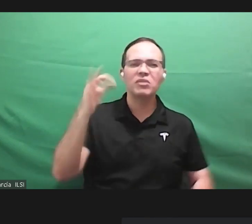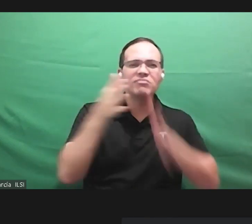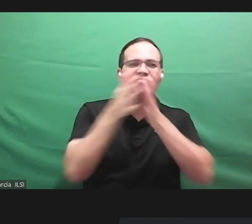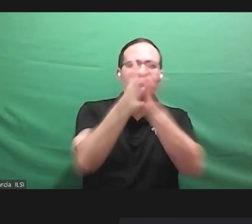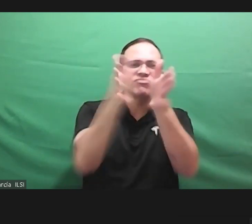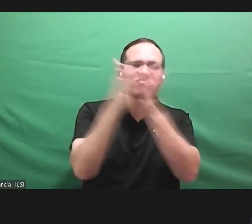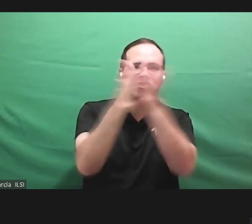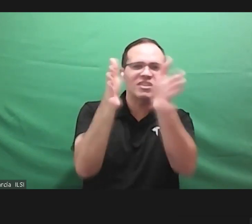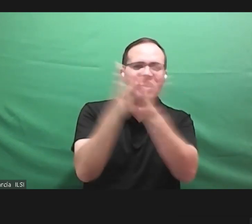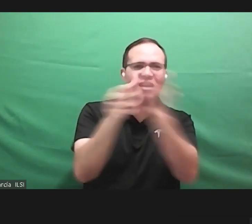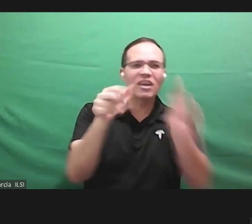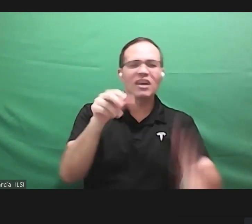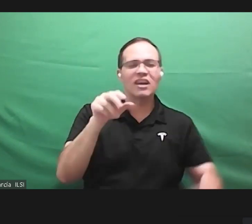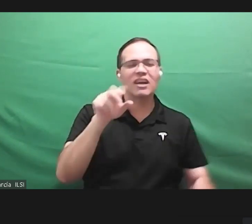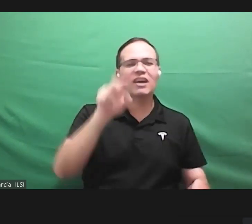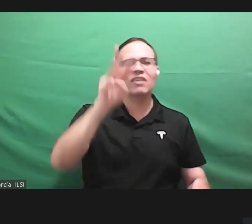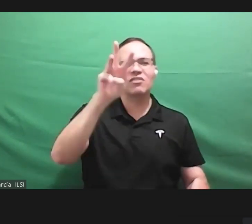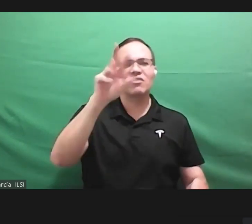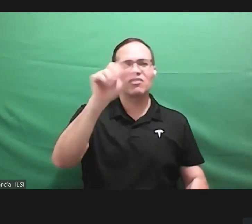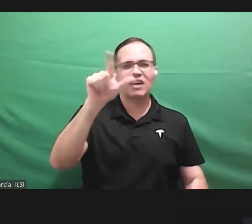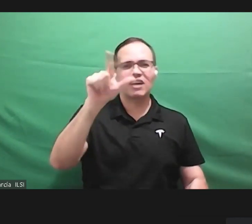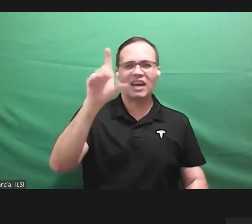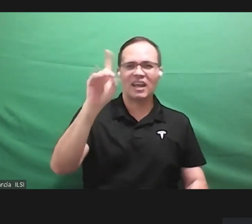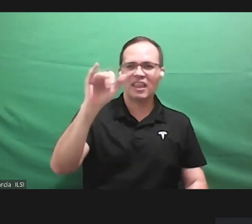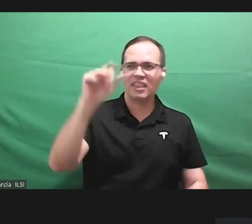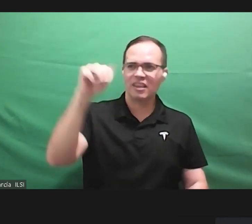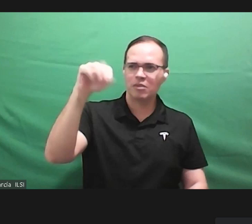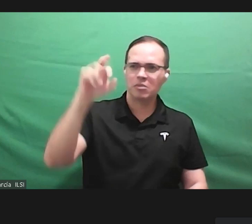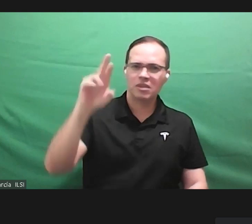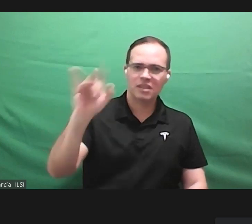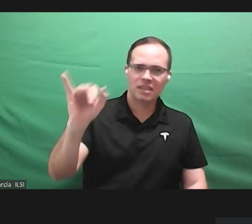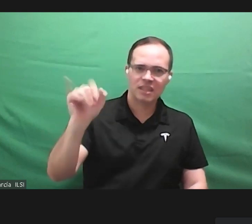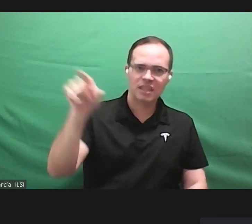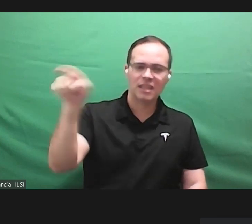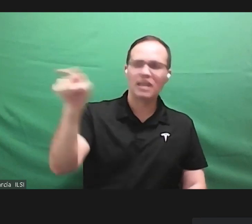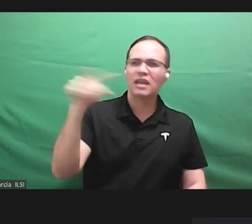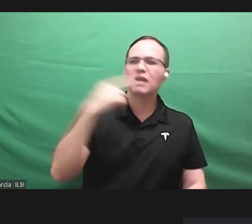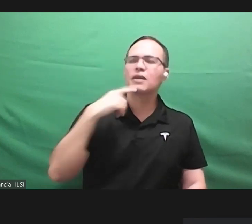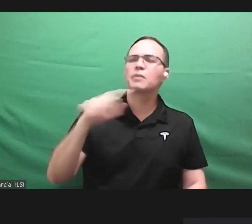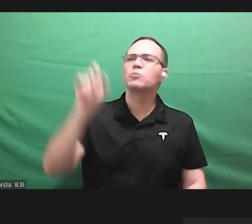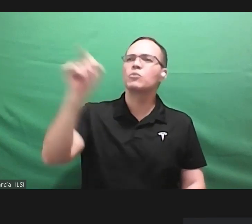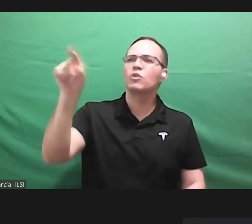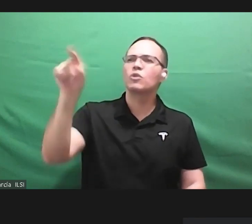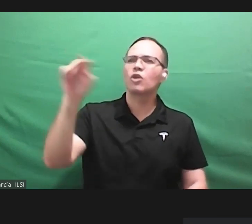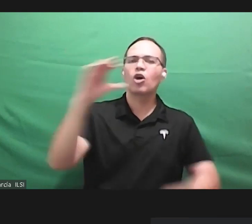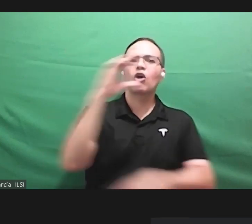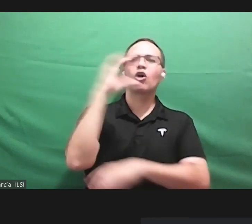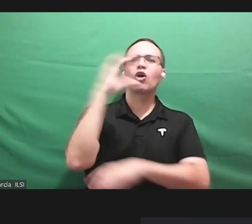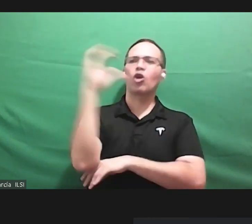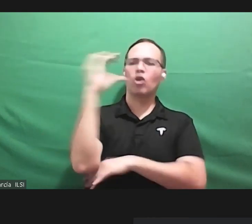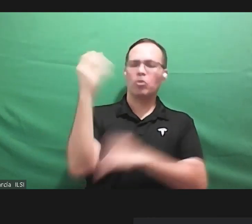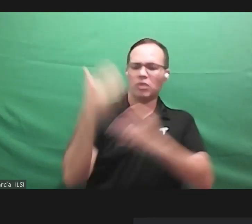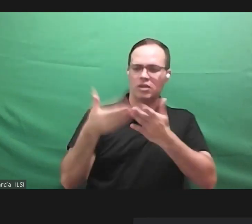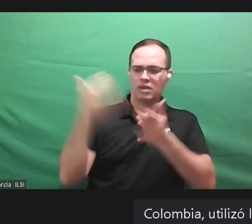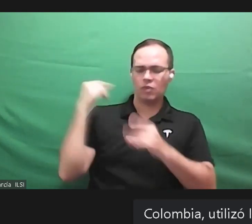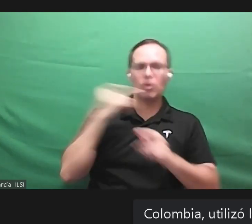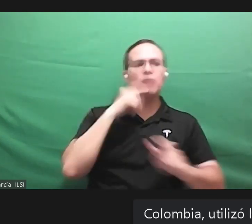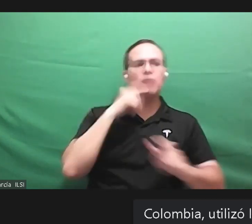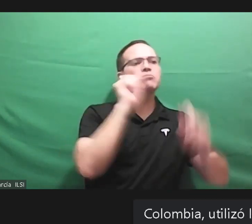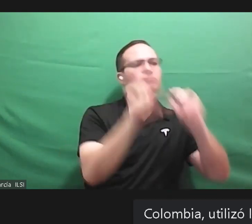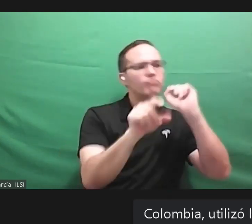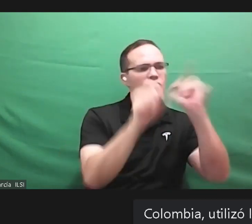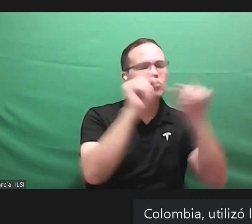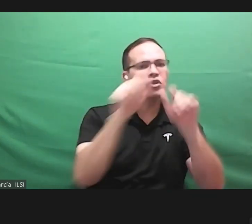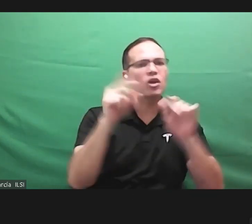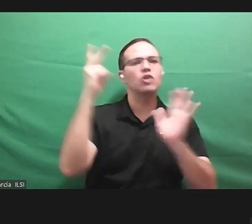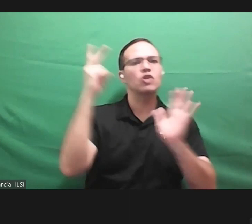Colombia utilizó la batería de preguntas en el censo 2018 del